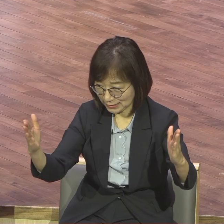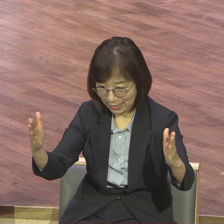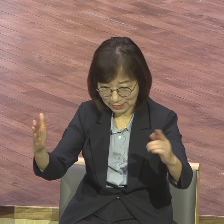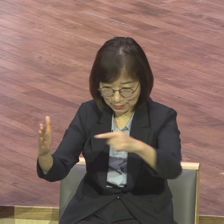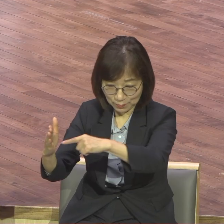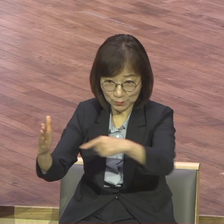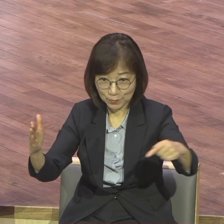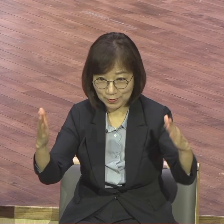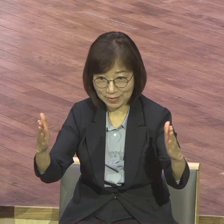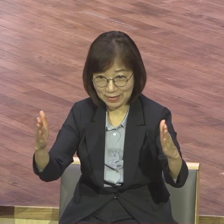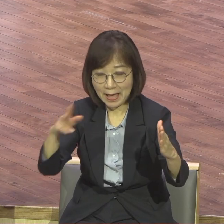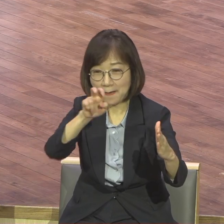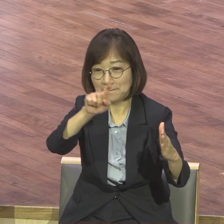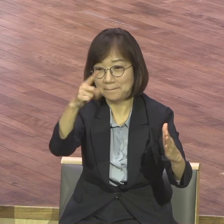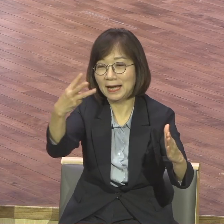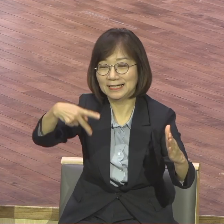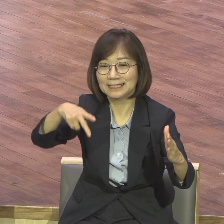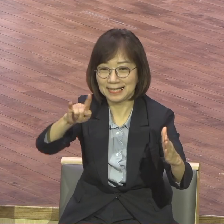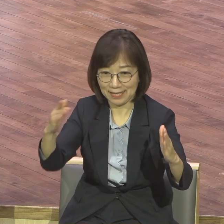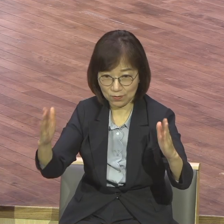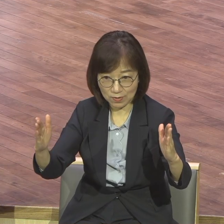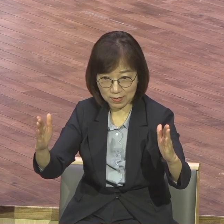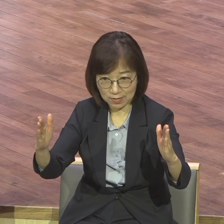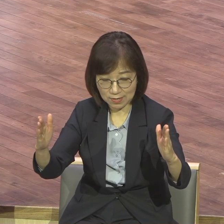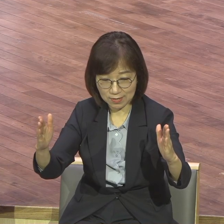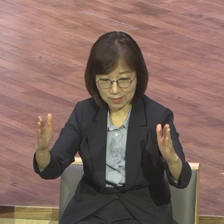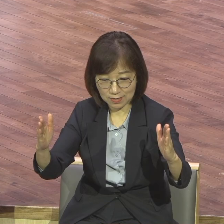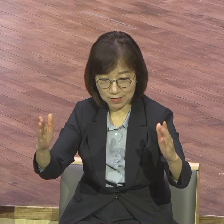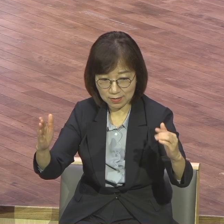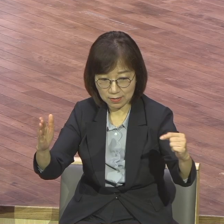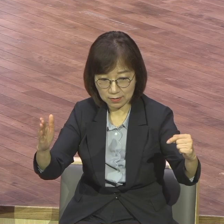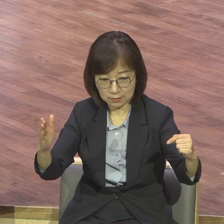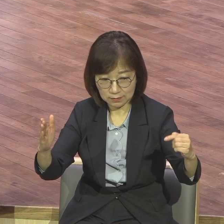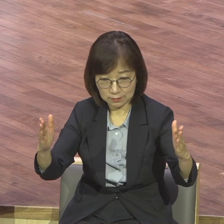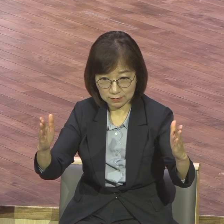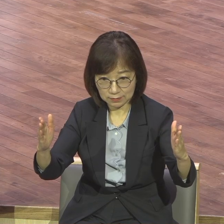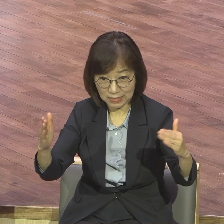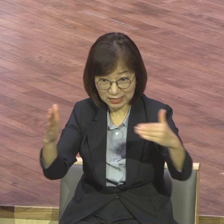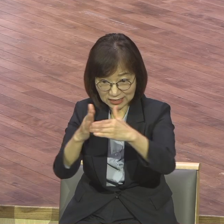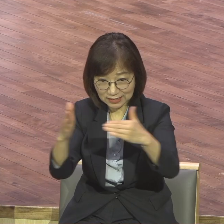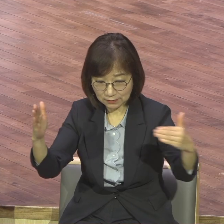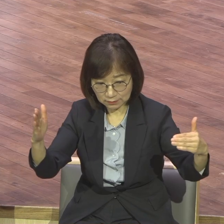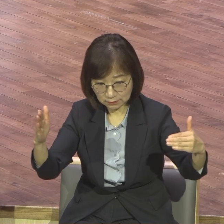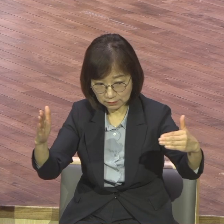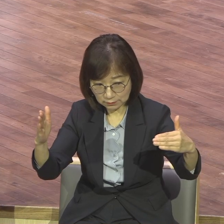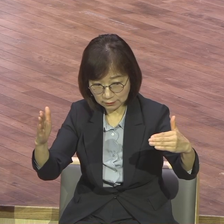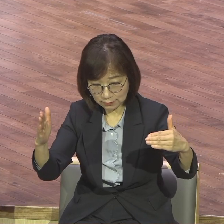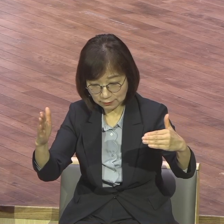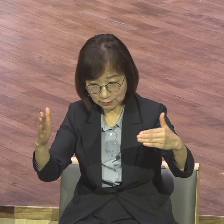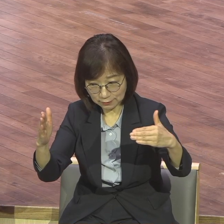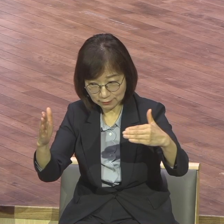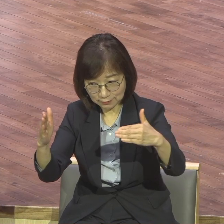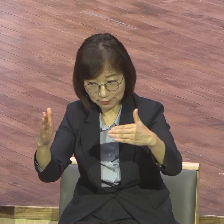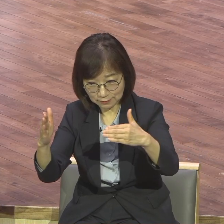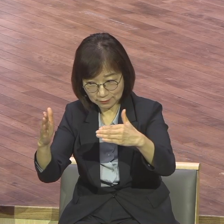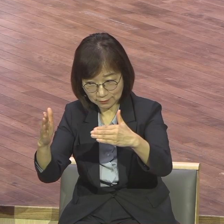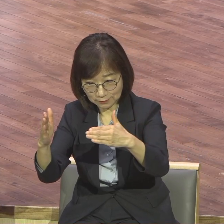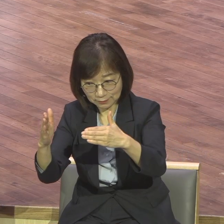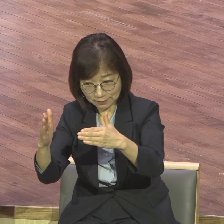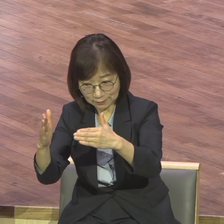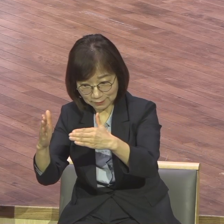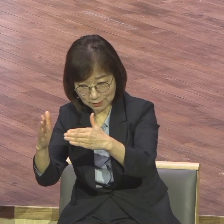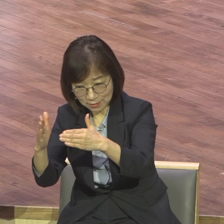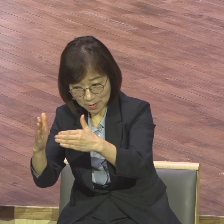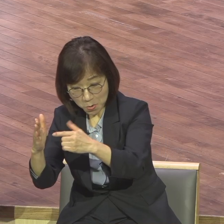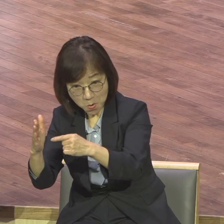말세 기간 중에서도 그 기간 2000년 동안에도 종말이 있습니다. 종말. 종말이란 말은 말이